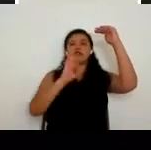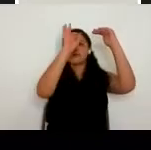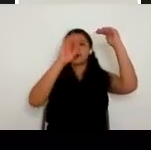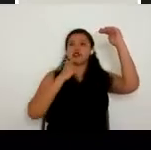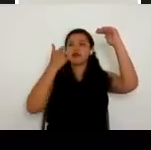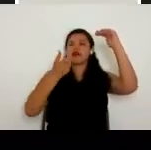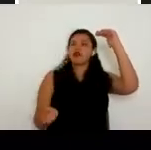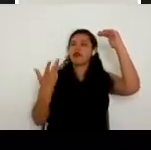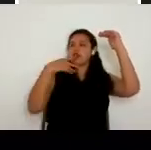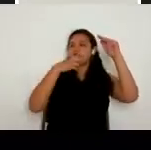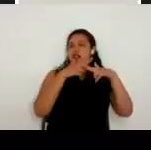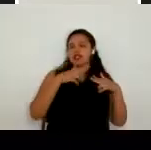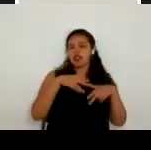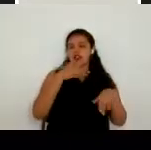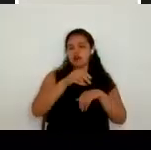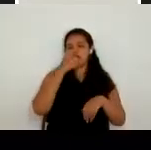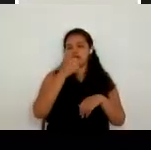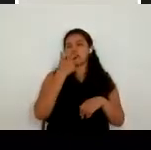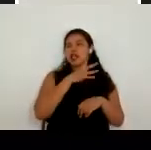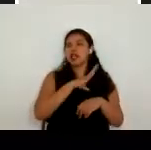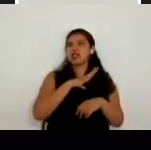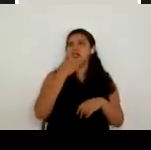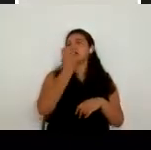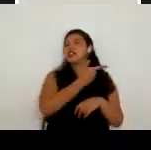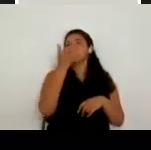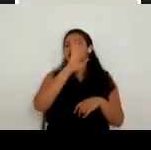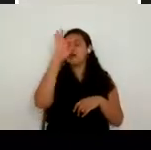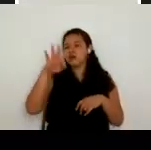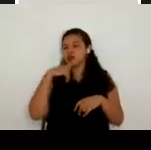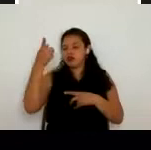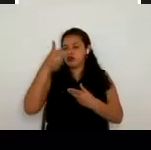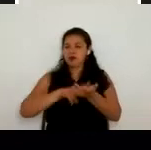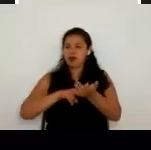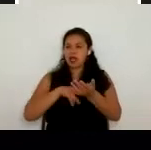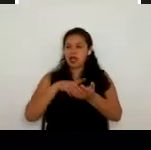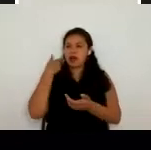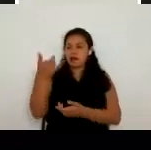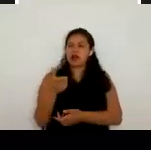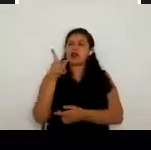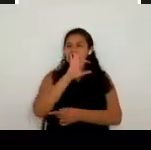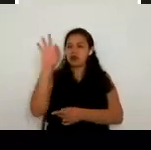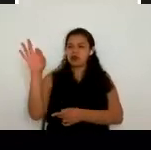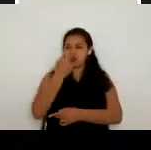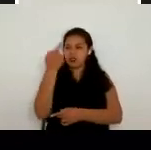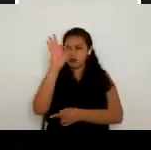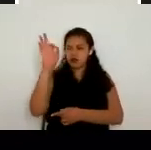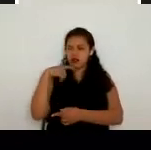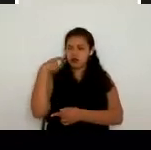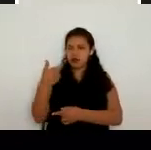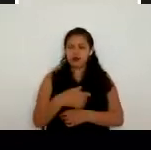hasta el 6 que es el que cubre el 100 por ciento del costo de los servicios que le proporciona la institución